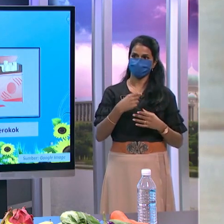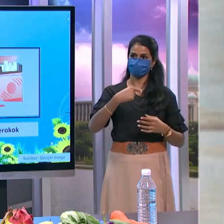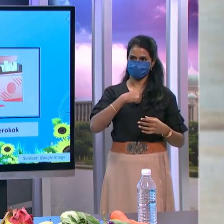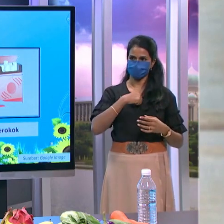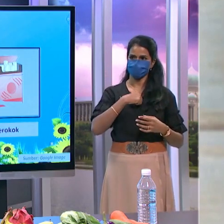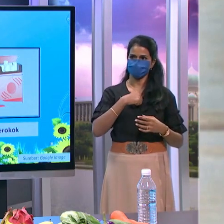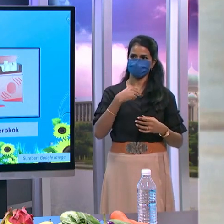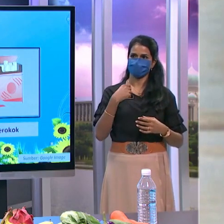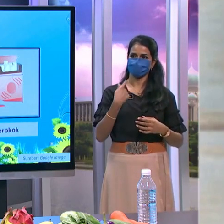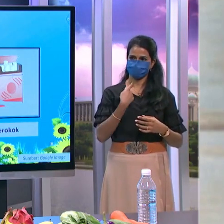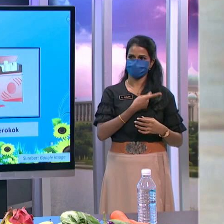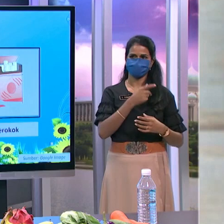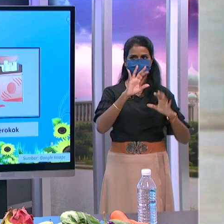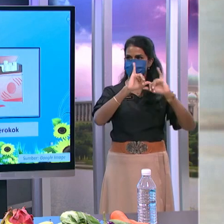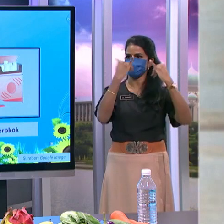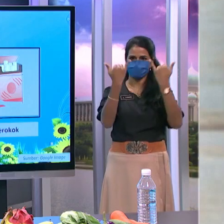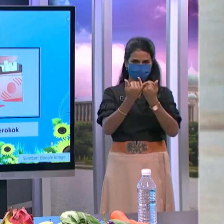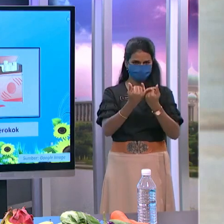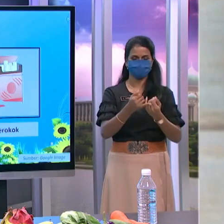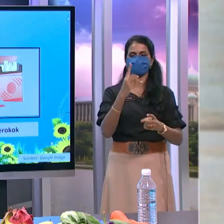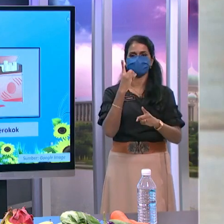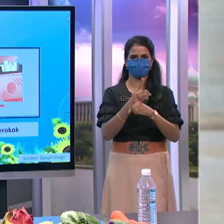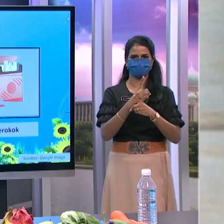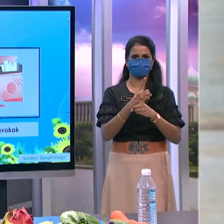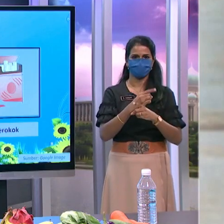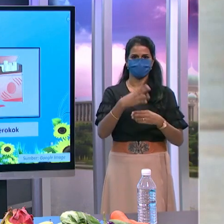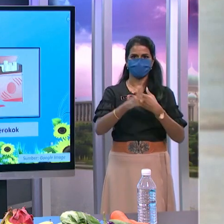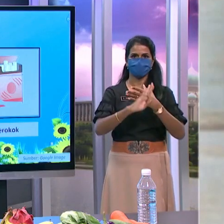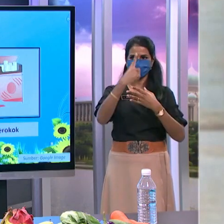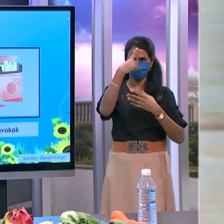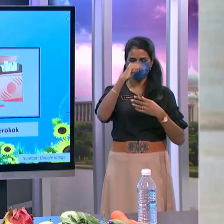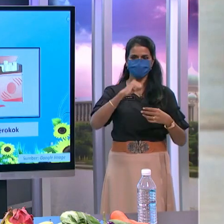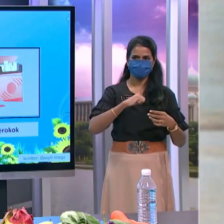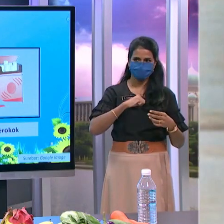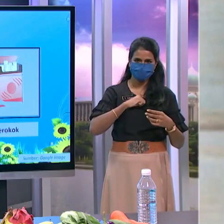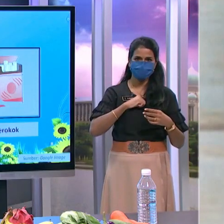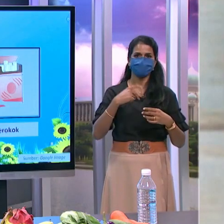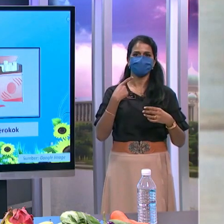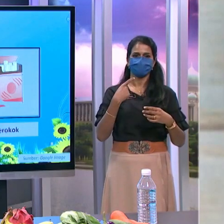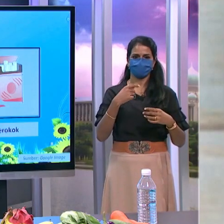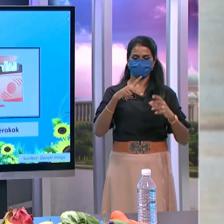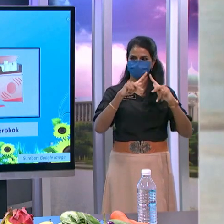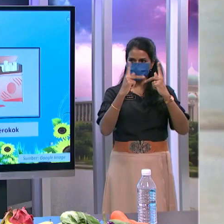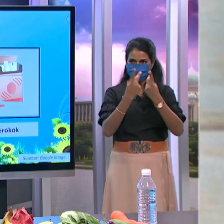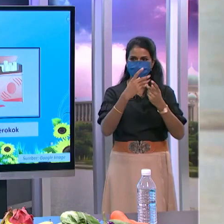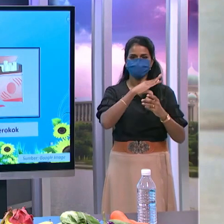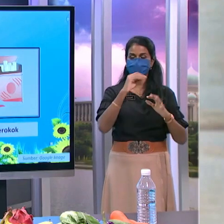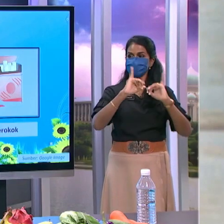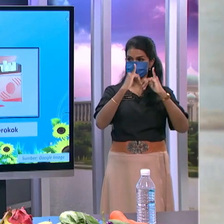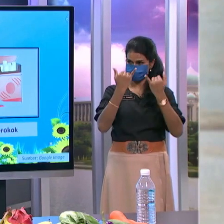Untuk diri kita, masyarakat. Yes, betul. Bahaya untuk diri, keluarga dan